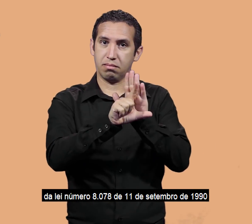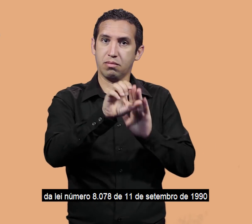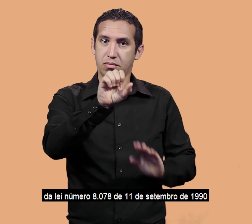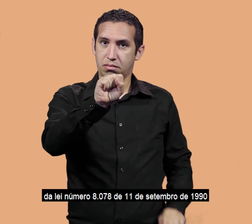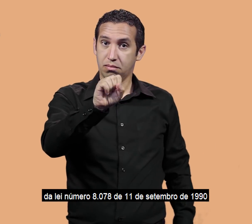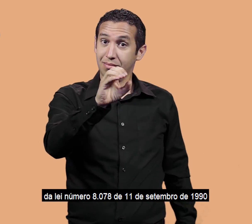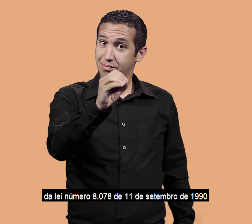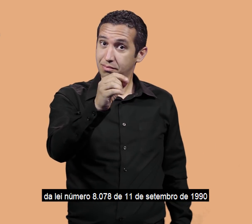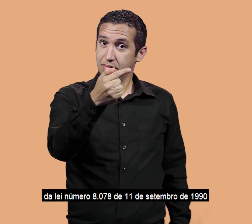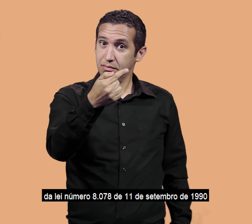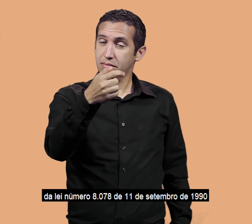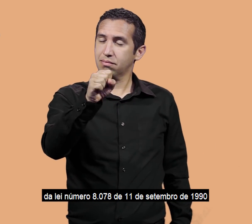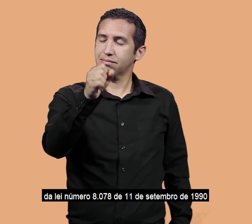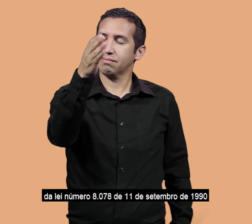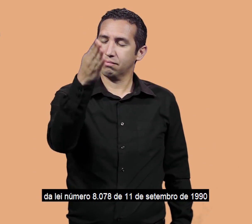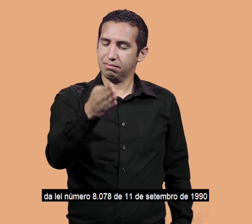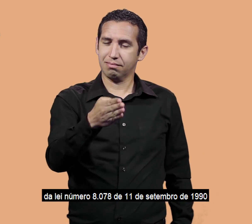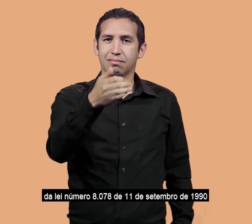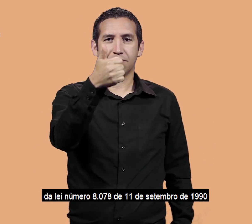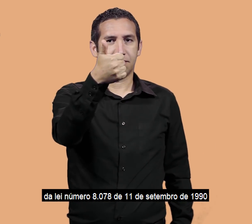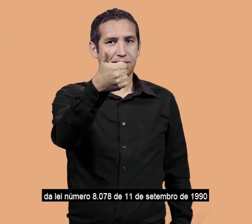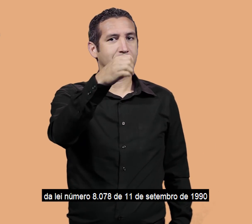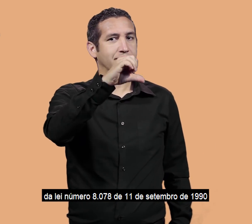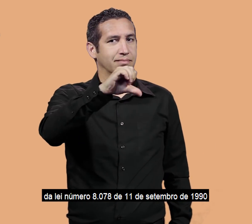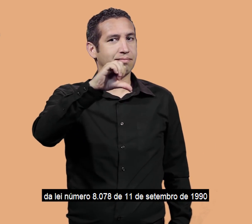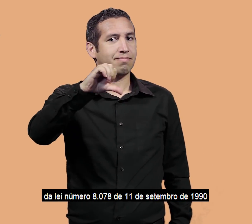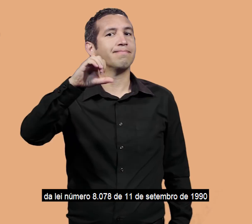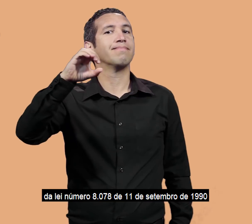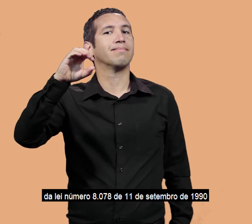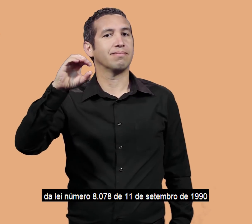8.078 de 11 de setembro de 1990